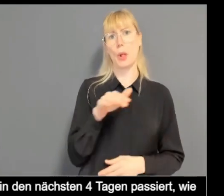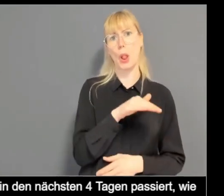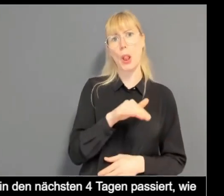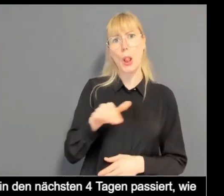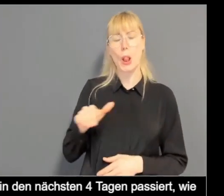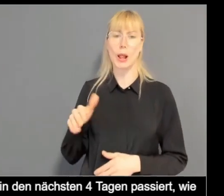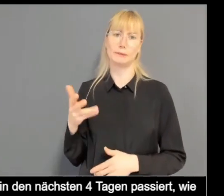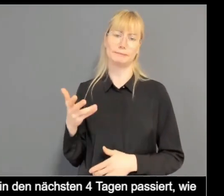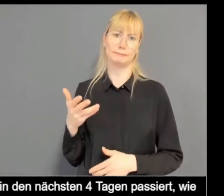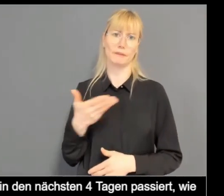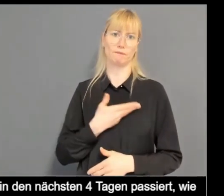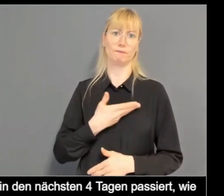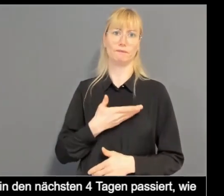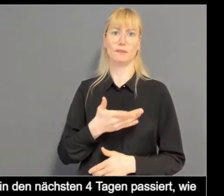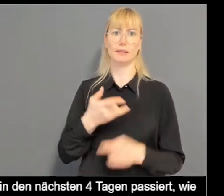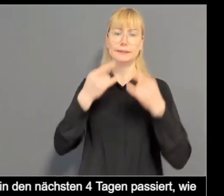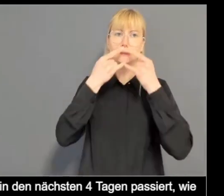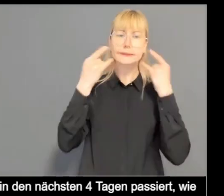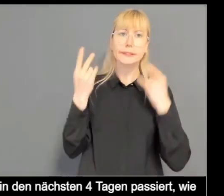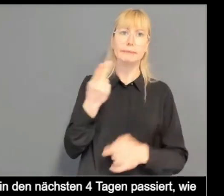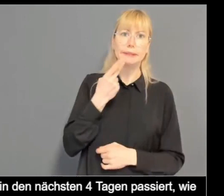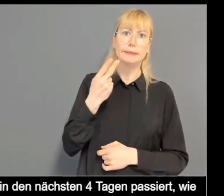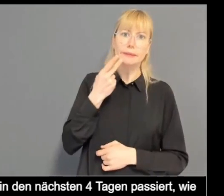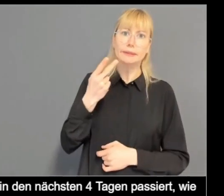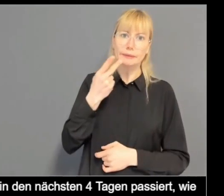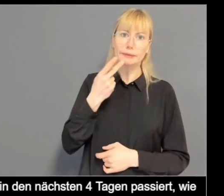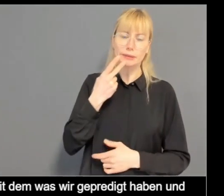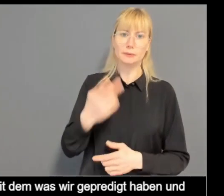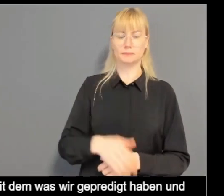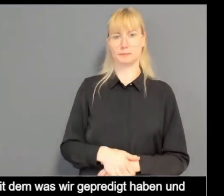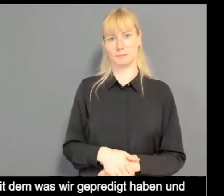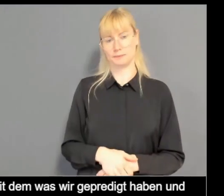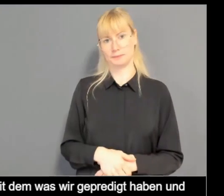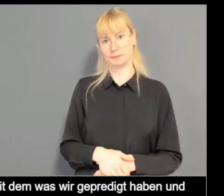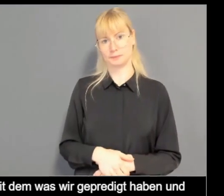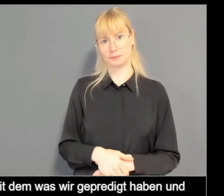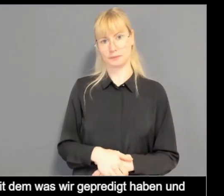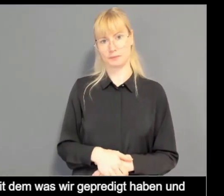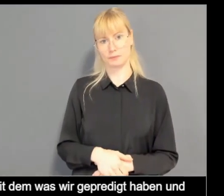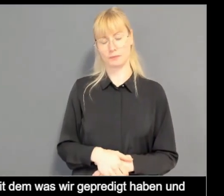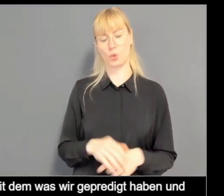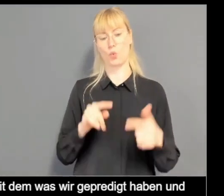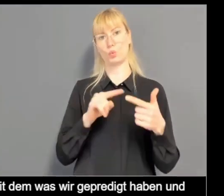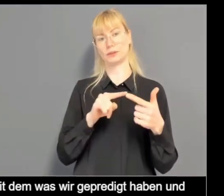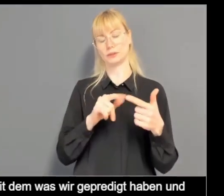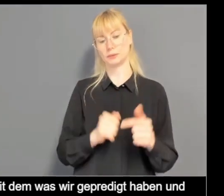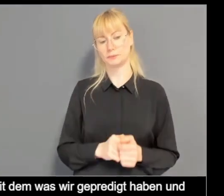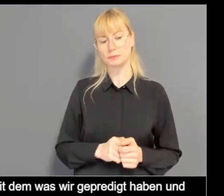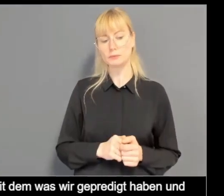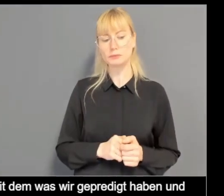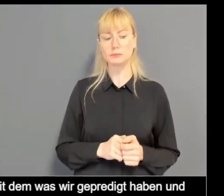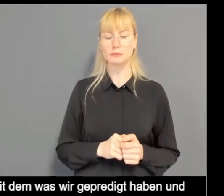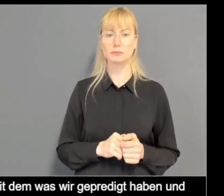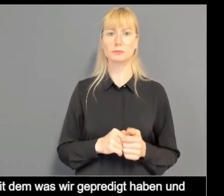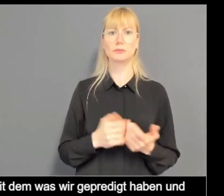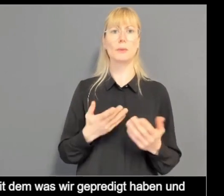dem Hintergrund, dass die Kleinsten immer besonders natürlich auch belastet sind durch das Tragen der Maske, zum einen,